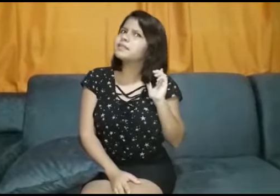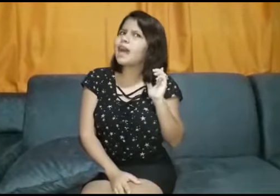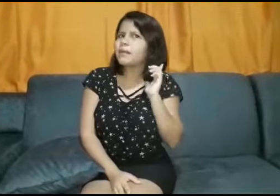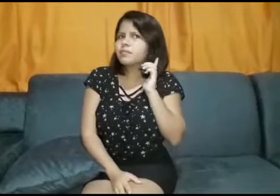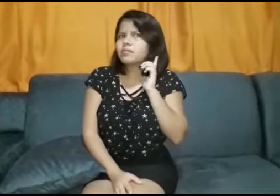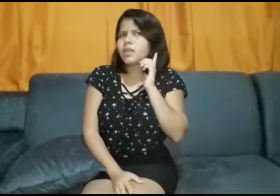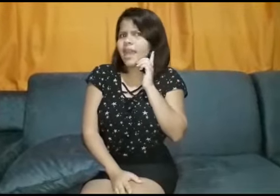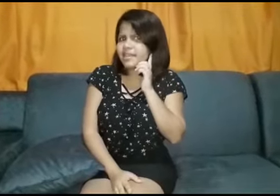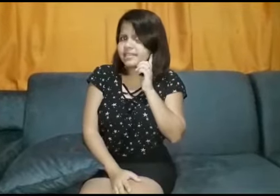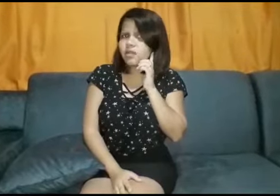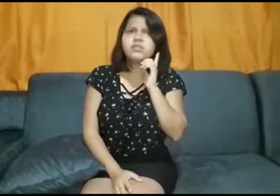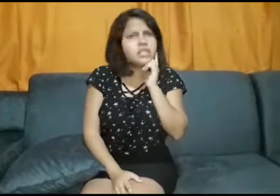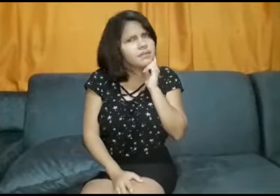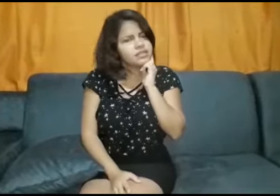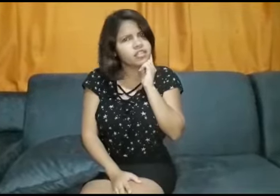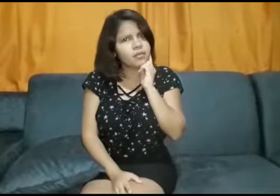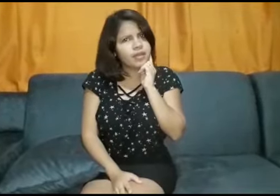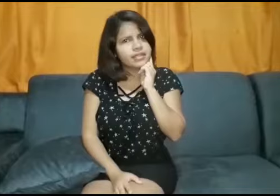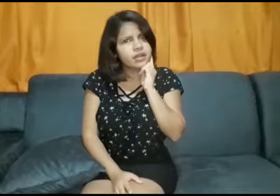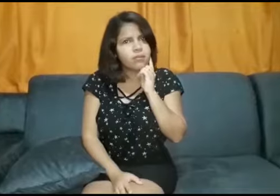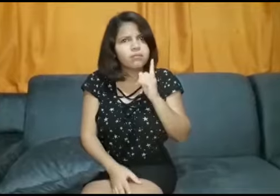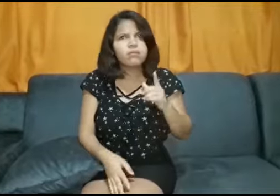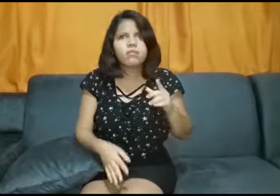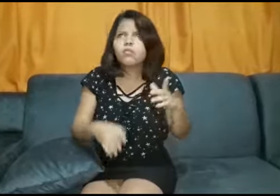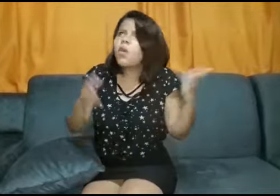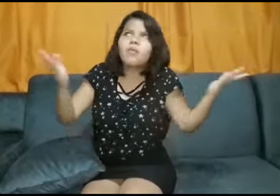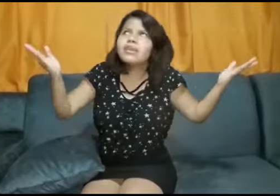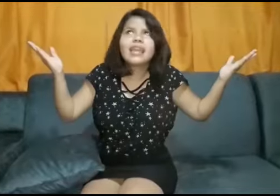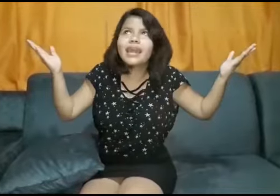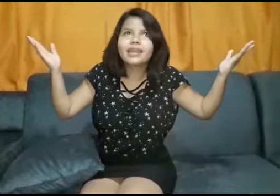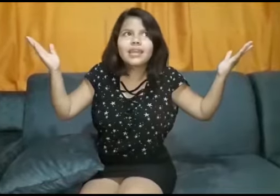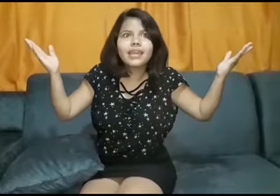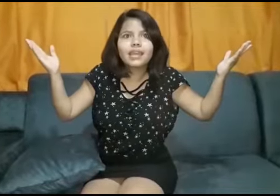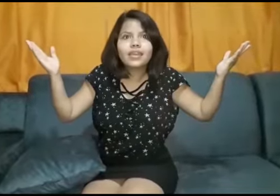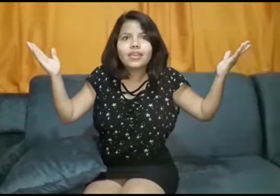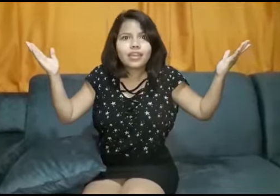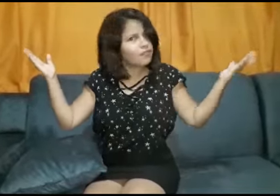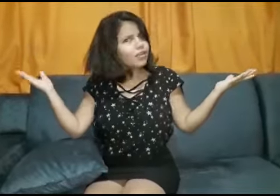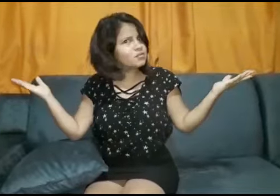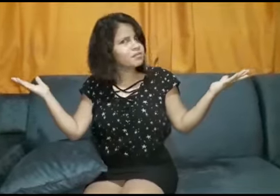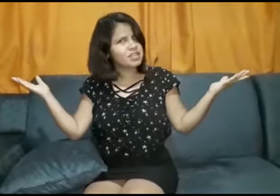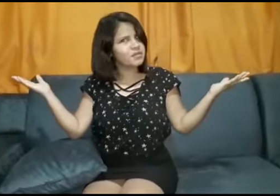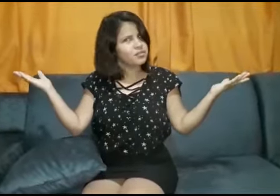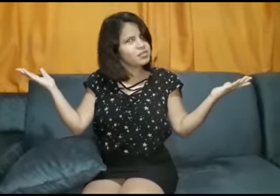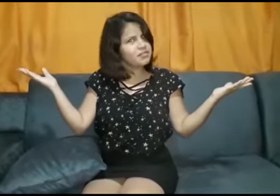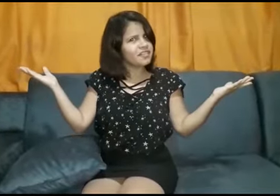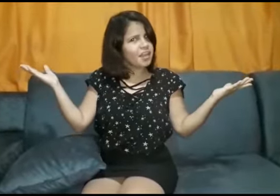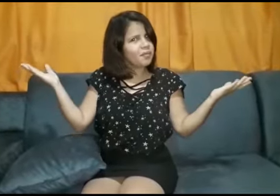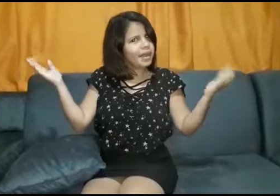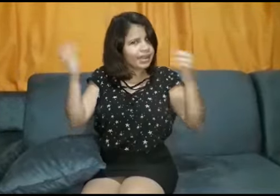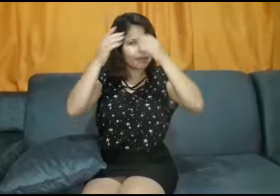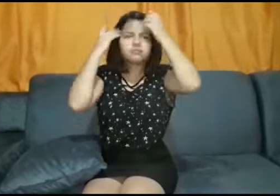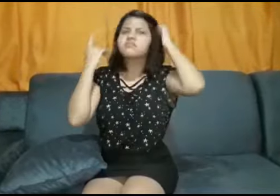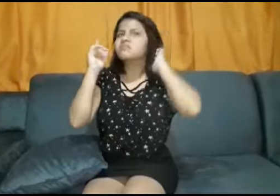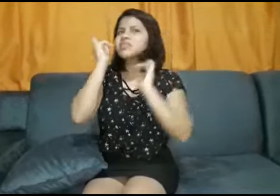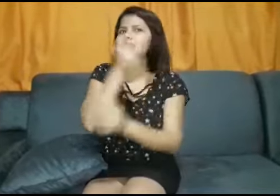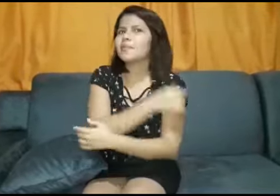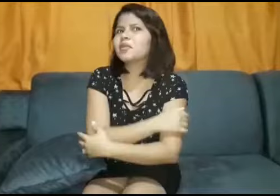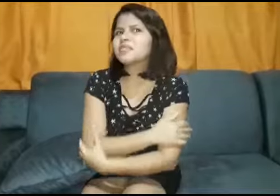pensar? Redenção sempre se chamou Redenção? Como que era aqui? Quem foram as primeiras pessoas que vieram para cá? Sabe que eu sei que